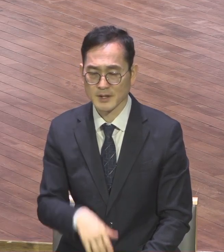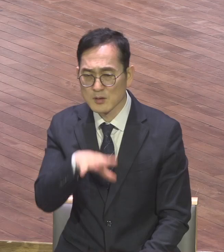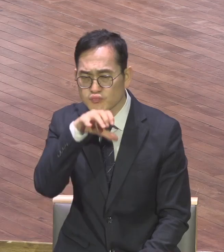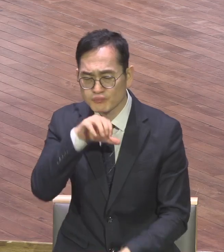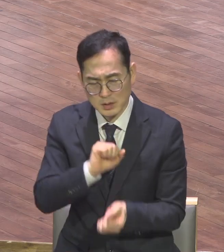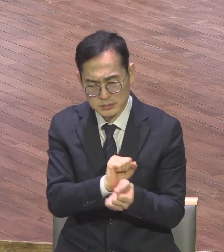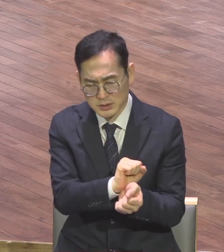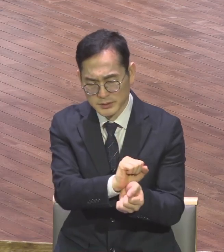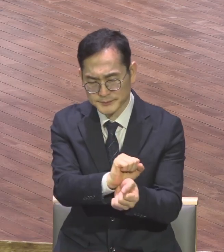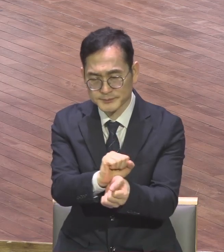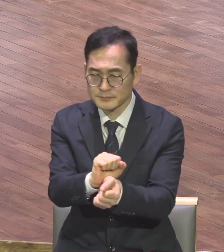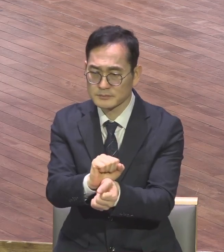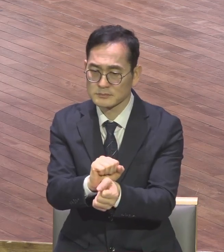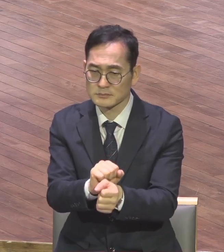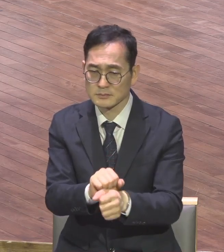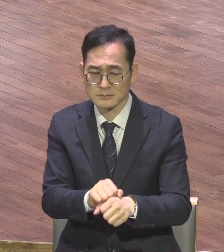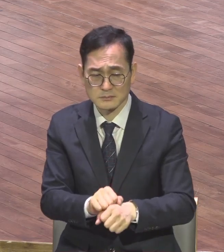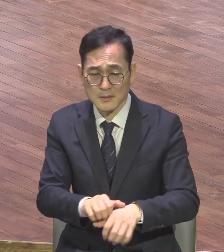불평 원망하다가